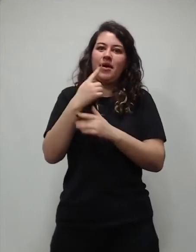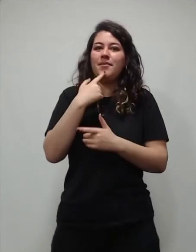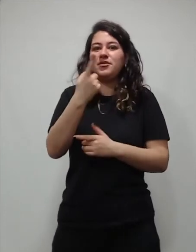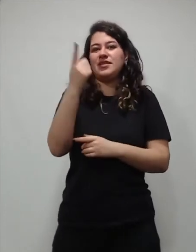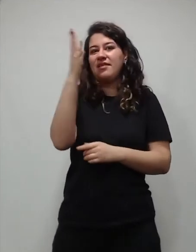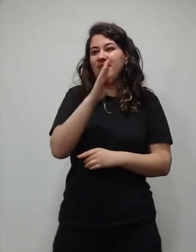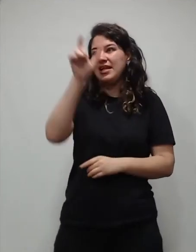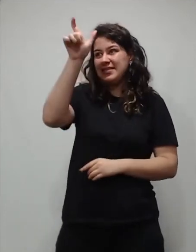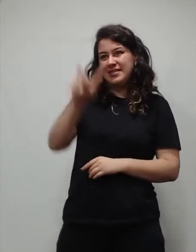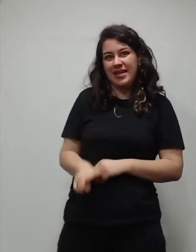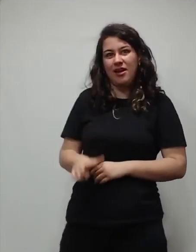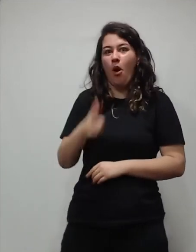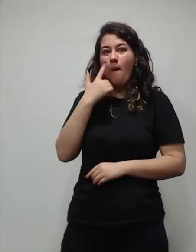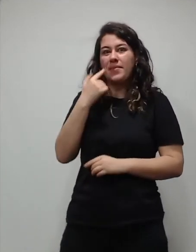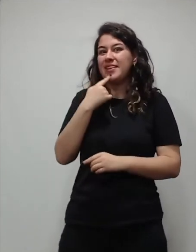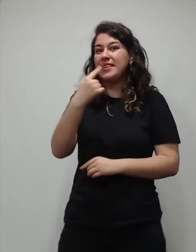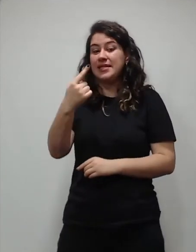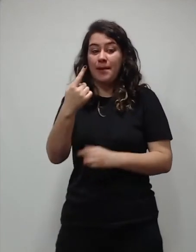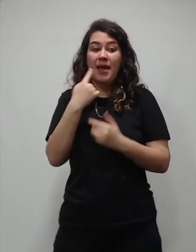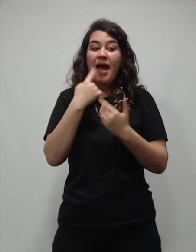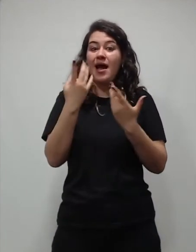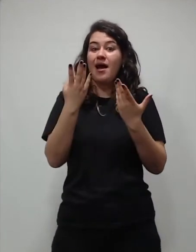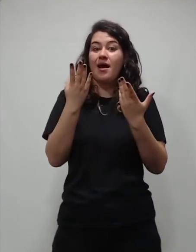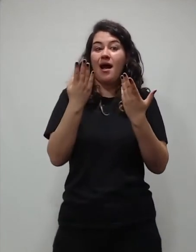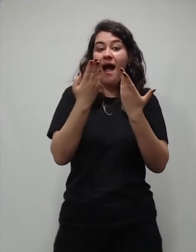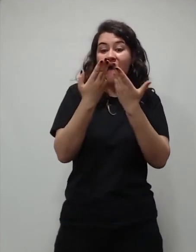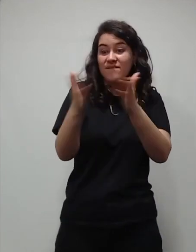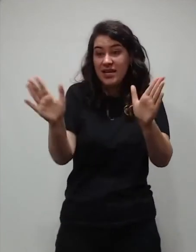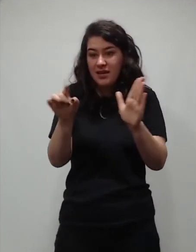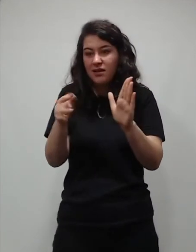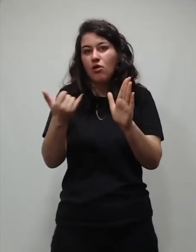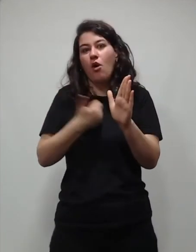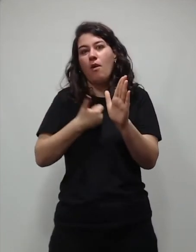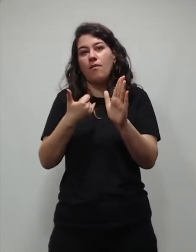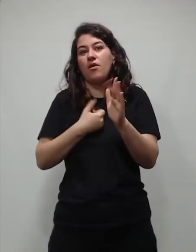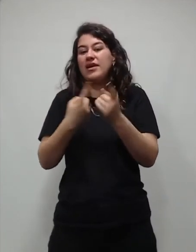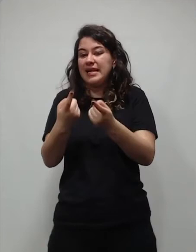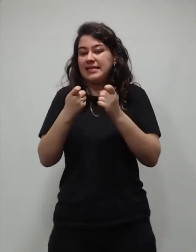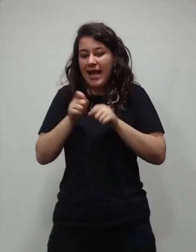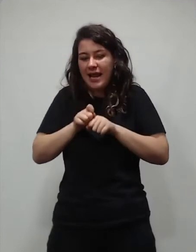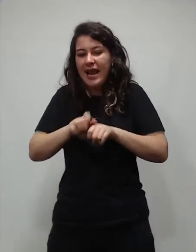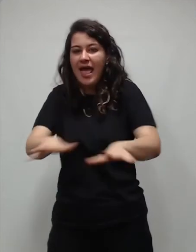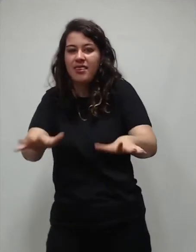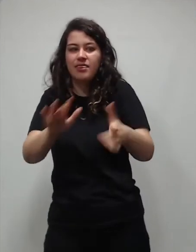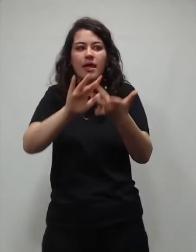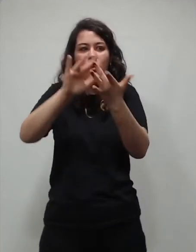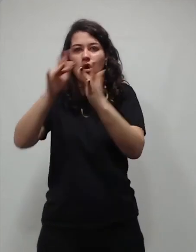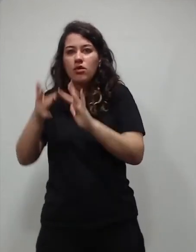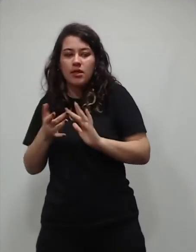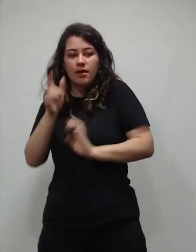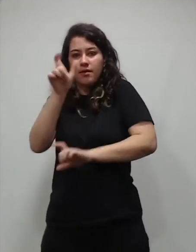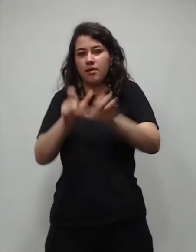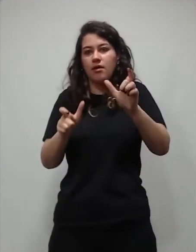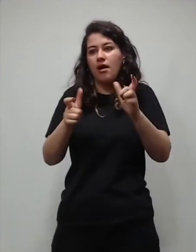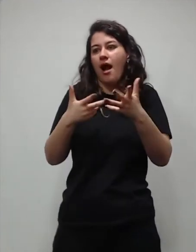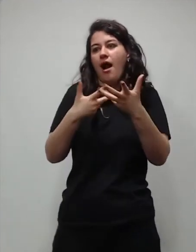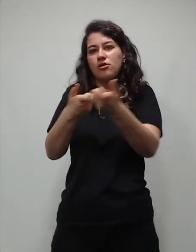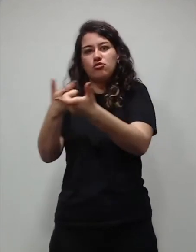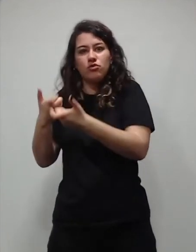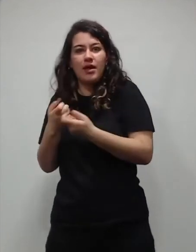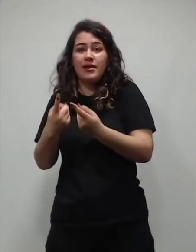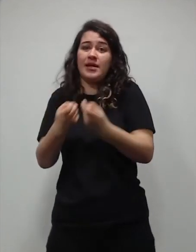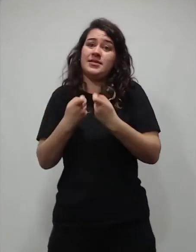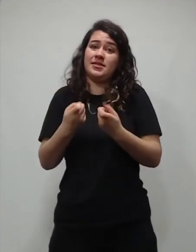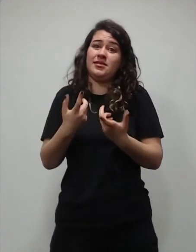de Brasil, pero para abrir hay que generar toda una red de dispositivos y eso implica una